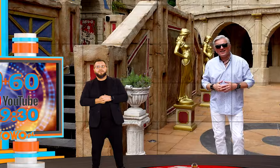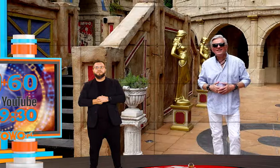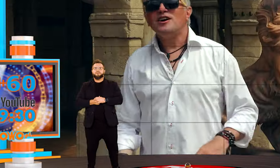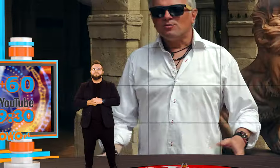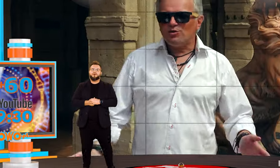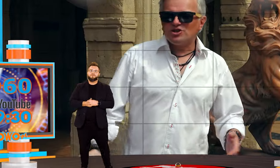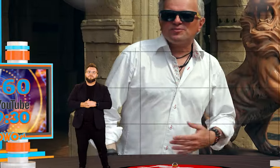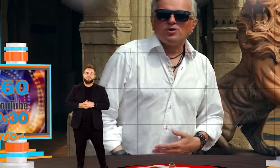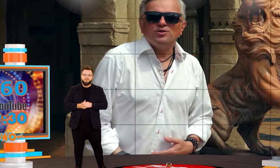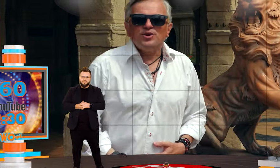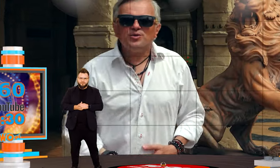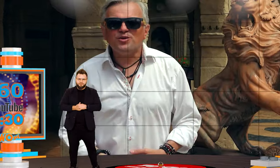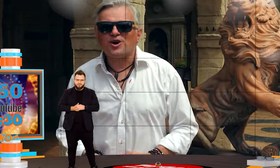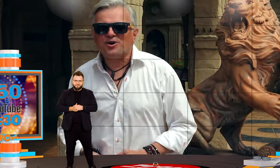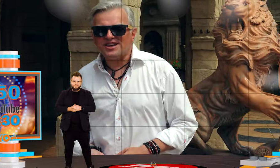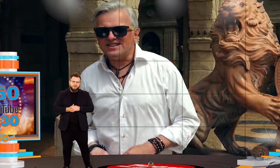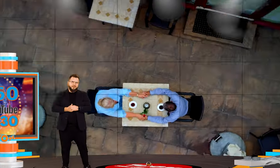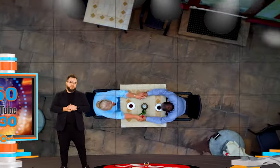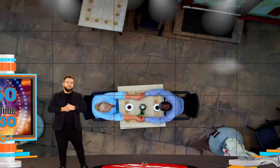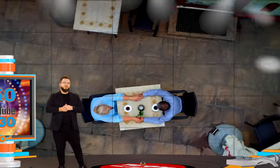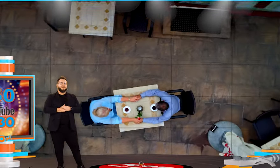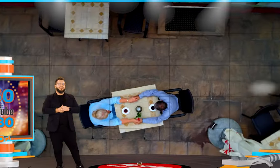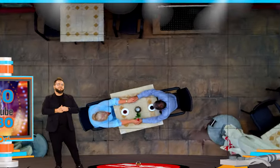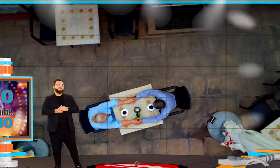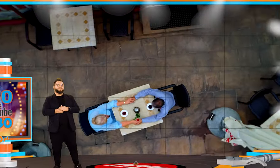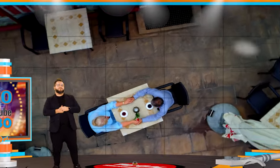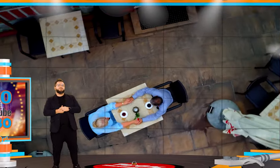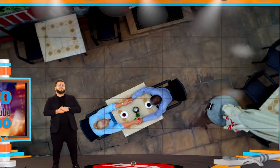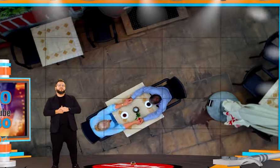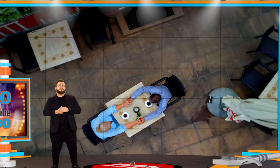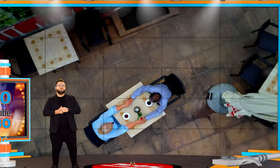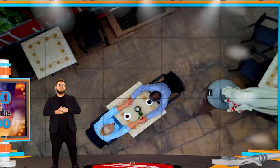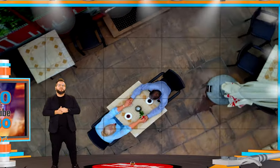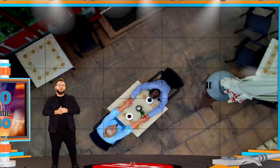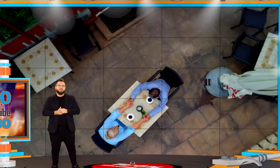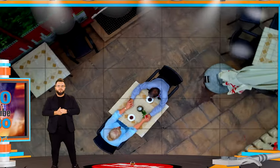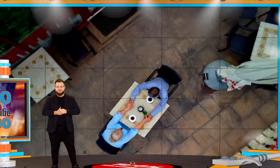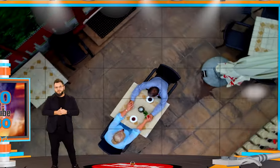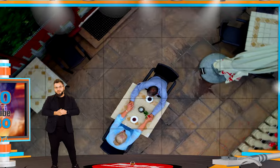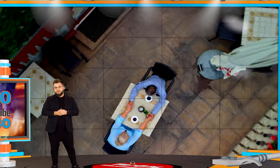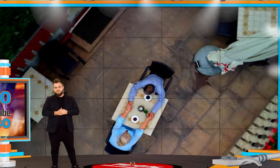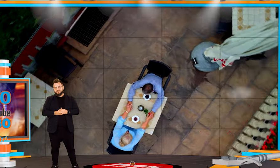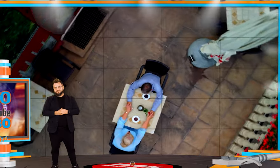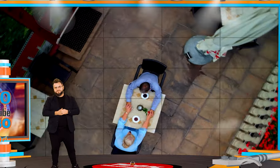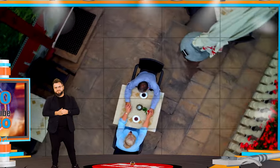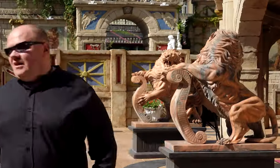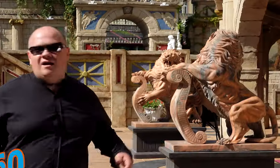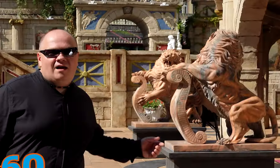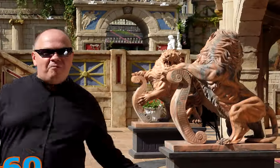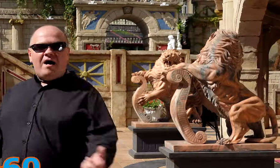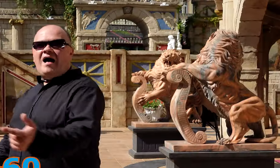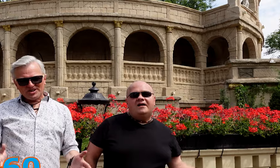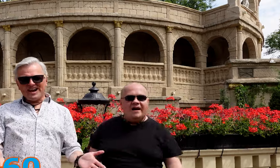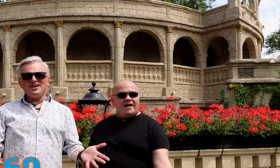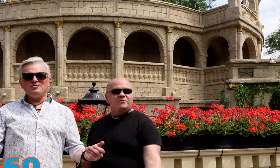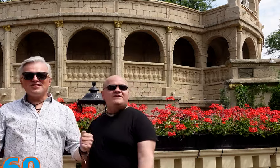kolejne notowanie, tym razem 800 plus 60. Czy utwór Graj Muzyczko utrzymie się w gronie najlepszych Festopki LSS?